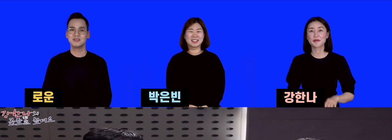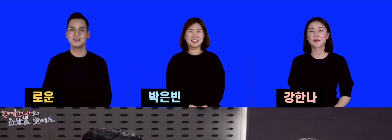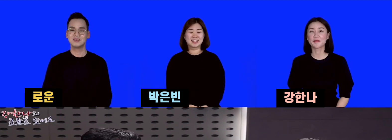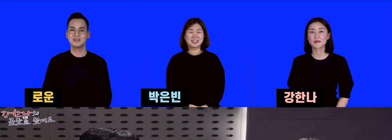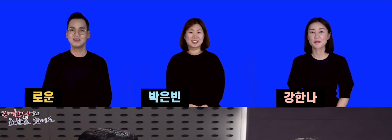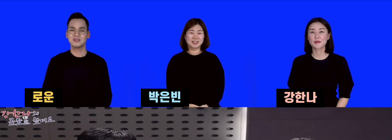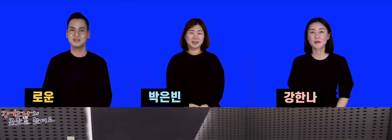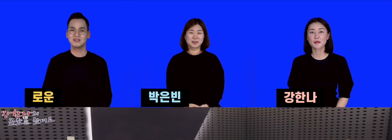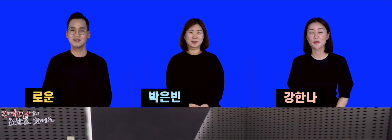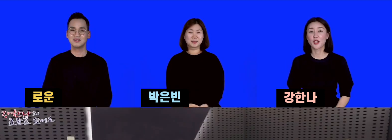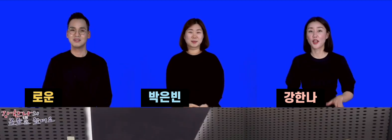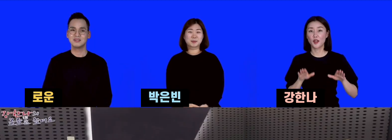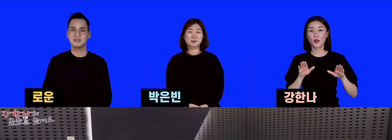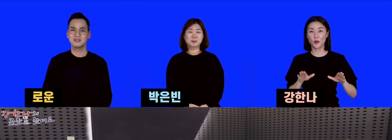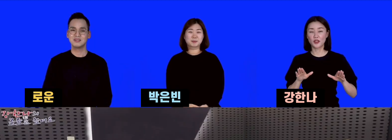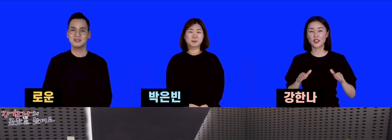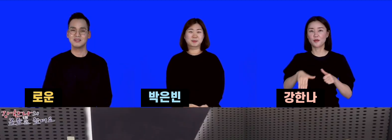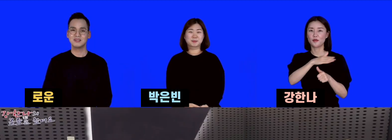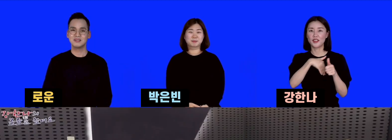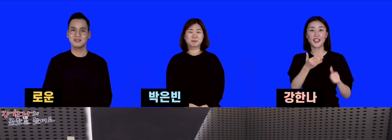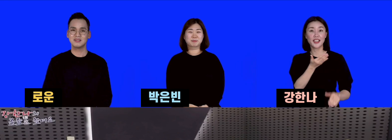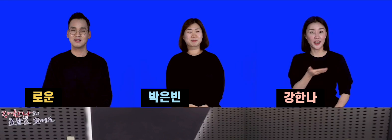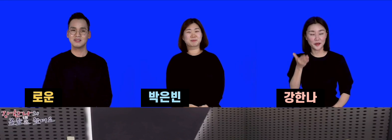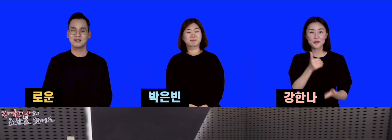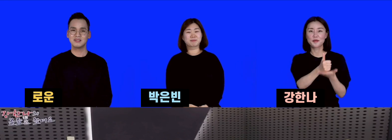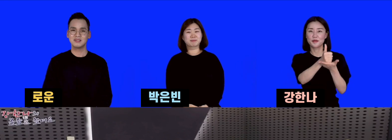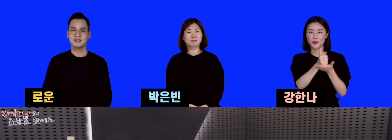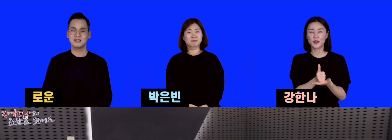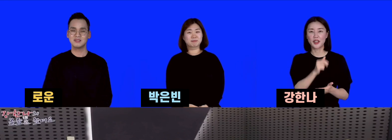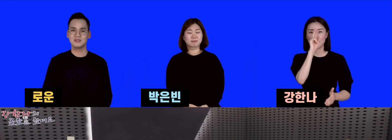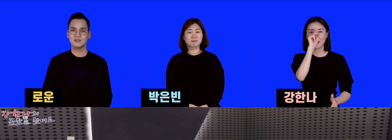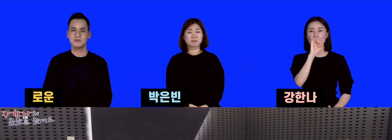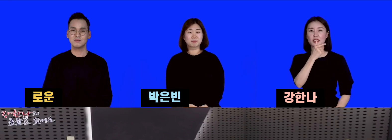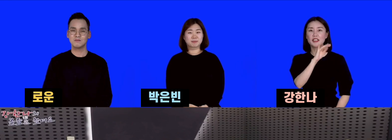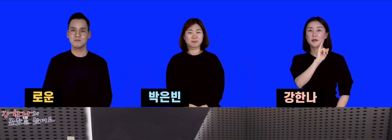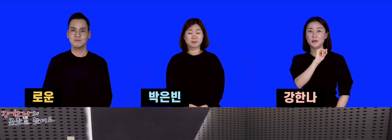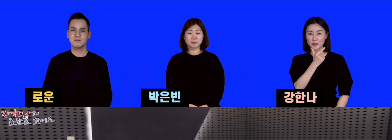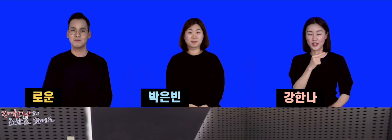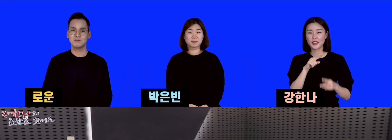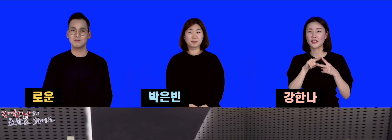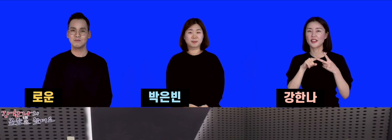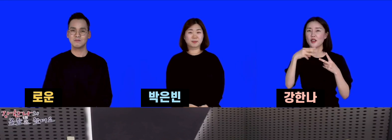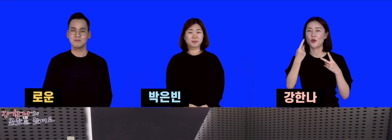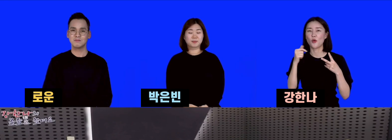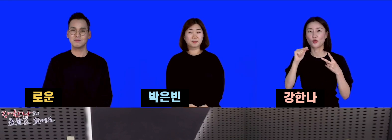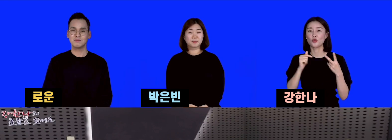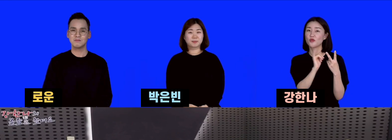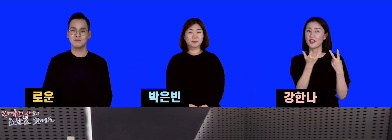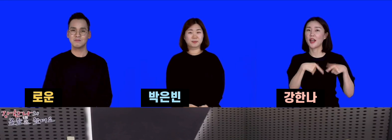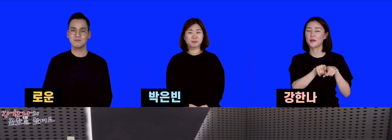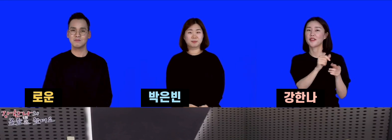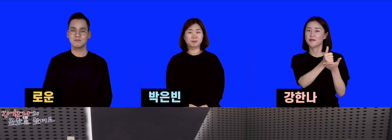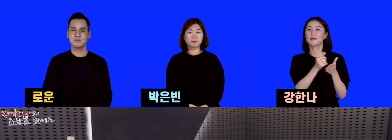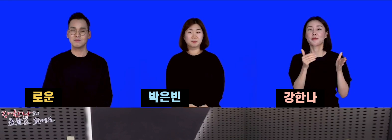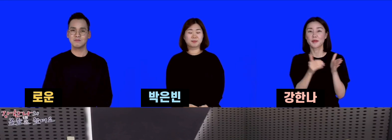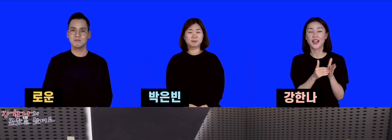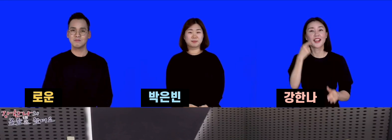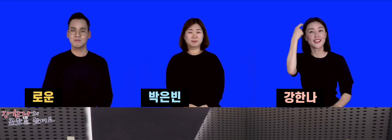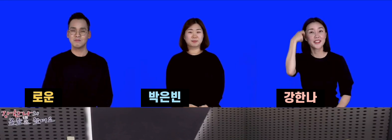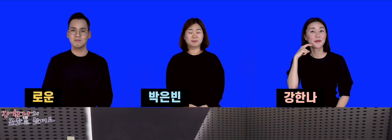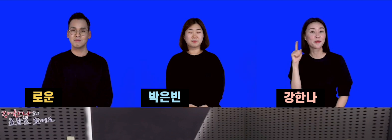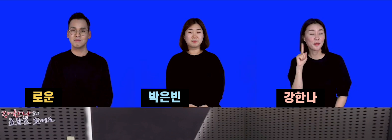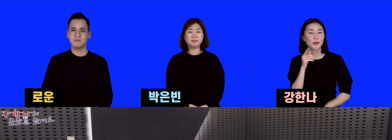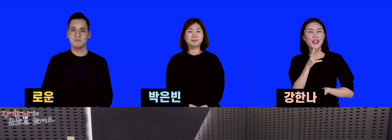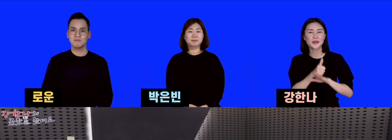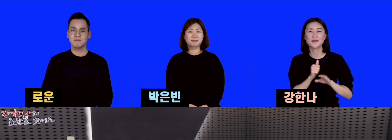감사합니다 자 오늘 텐션업 초대석 박은빈 씨 로운 씨와 함께 했습니다 어떠셨는지 한 분씩